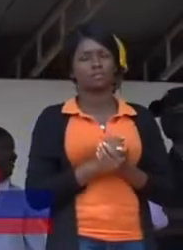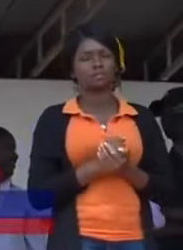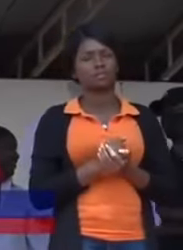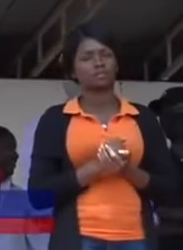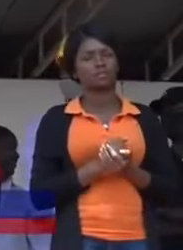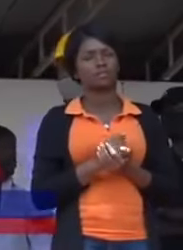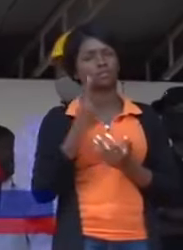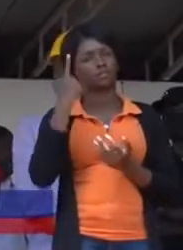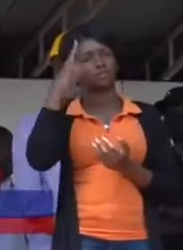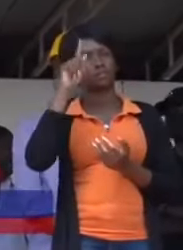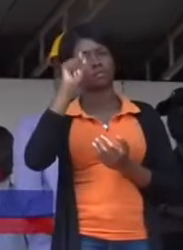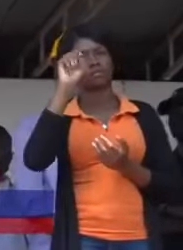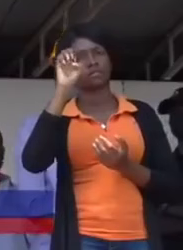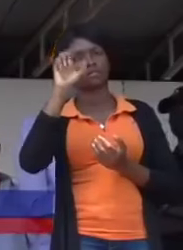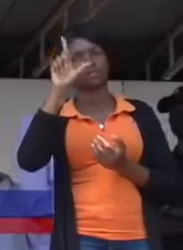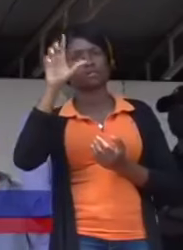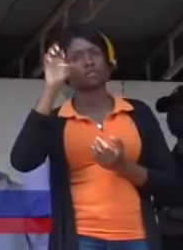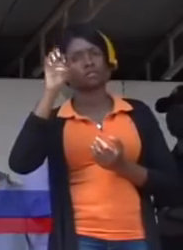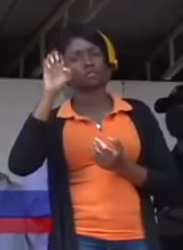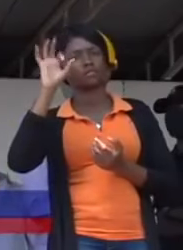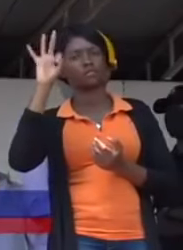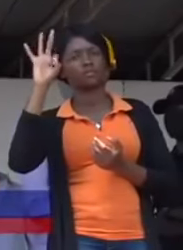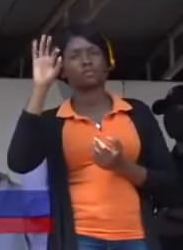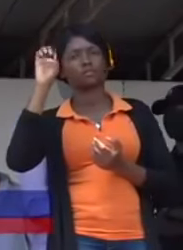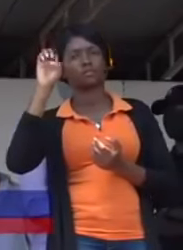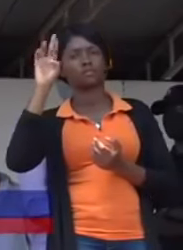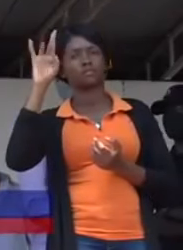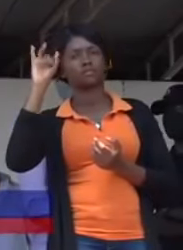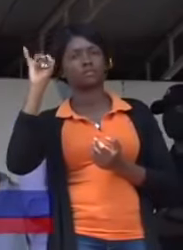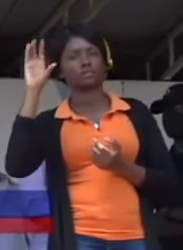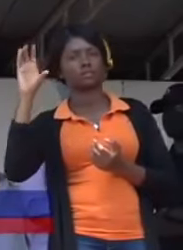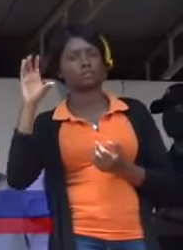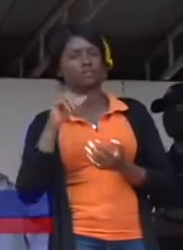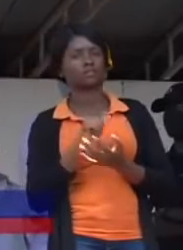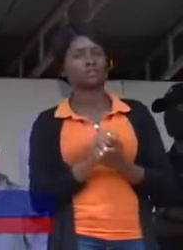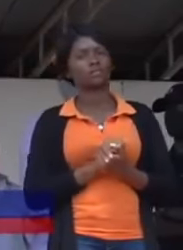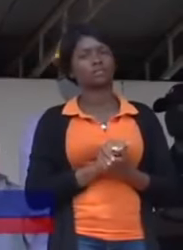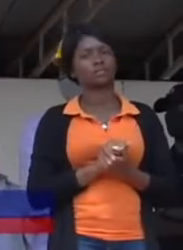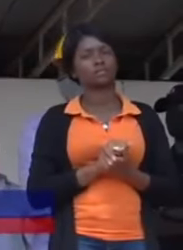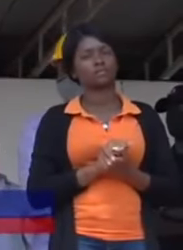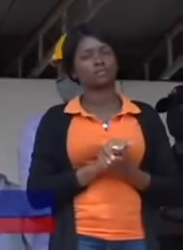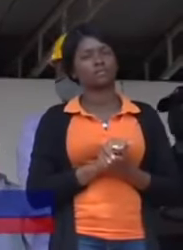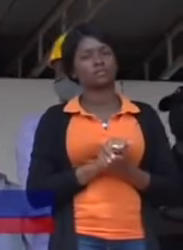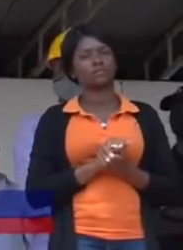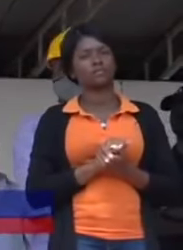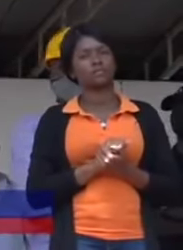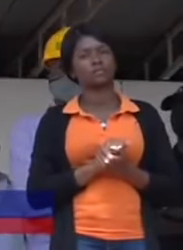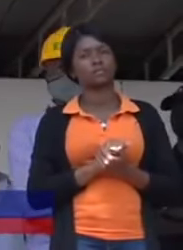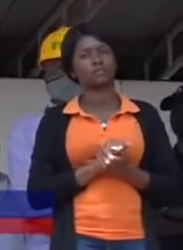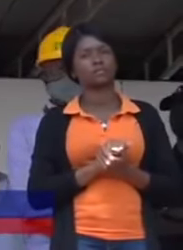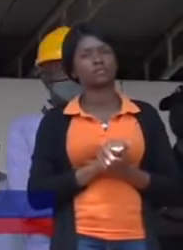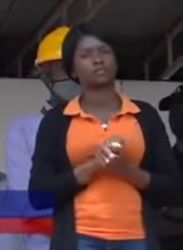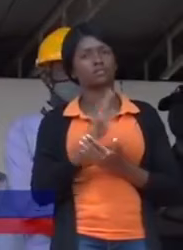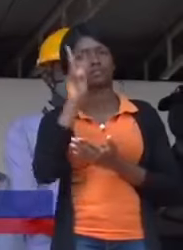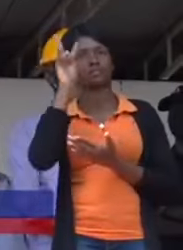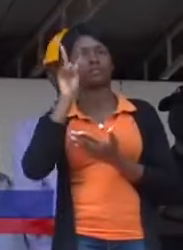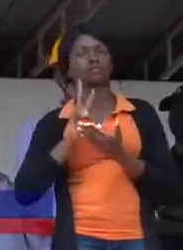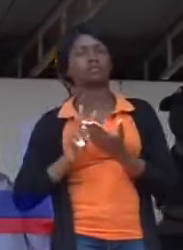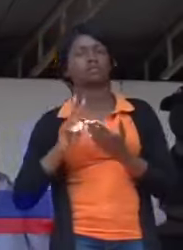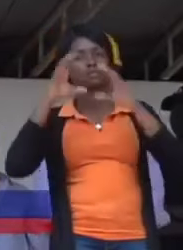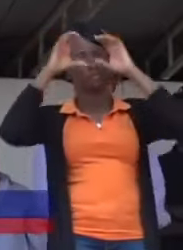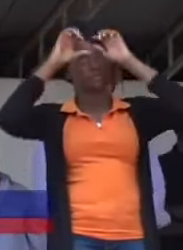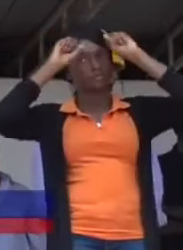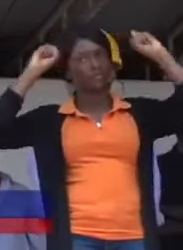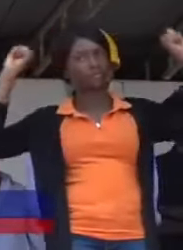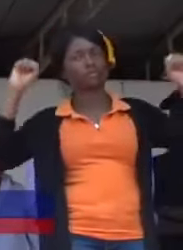pour téléphérique là, magistrat, il faut que je me bien. Oui. Ou même c'est vice-président